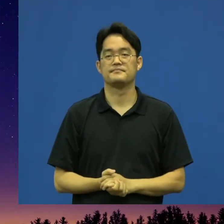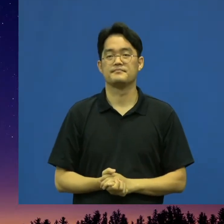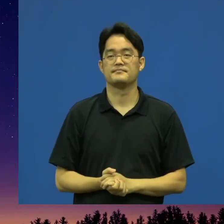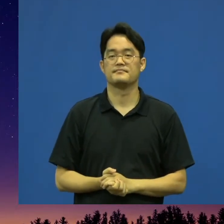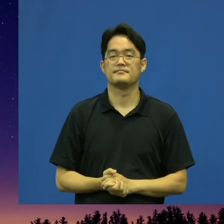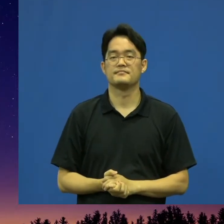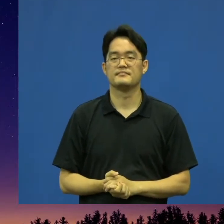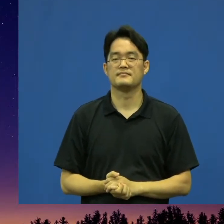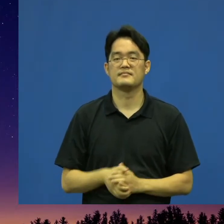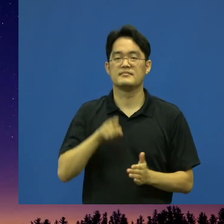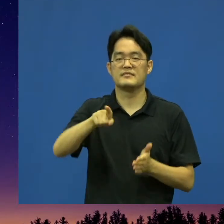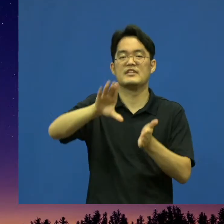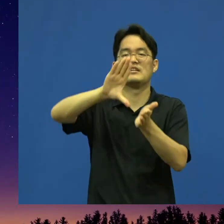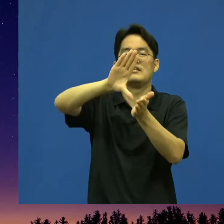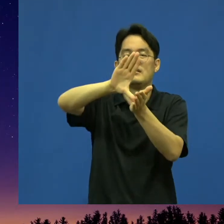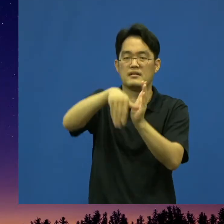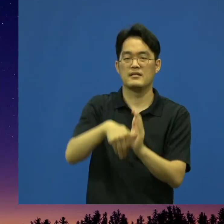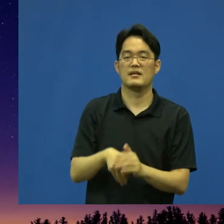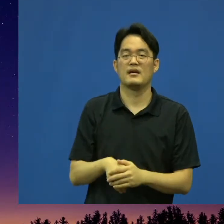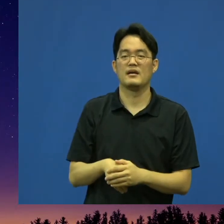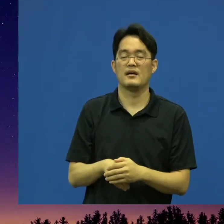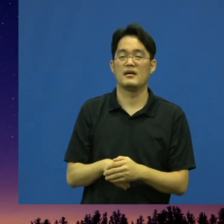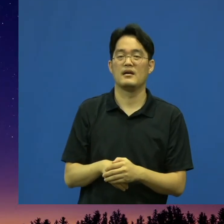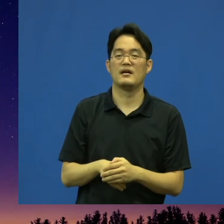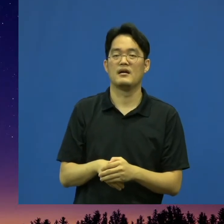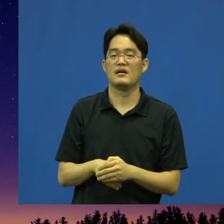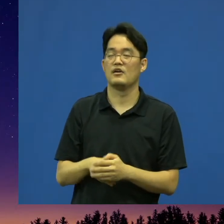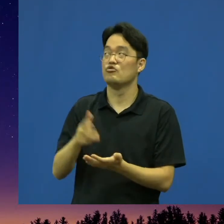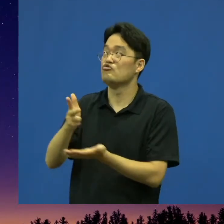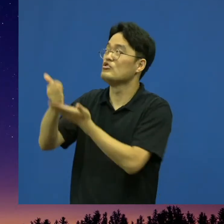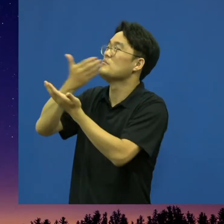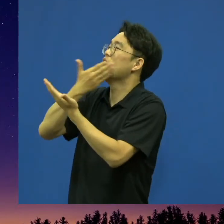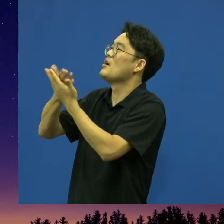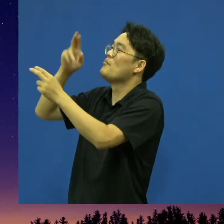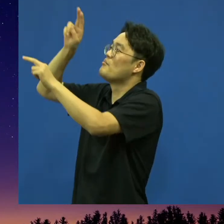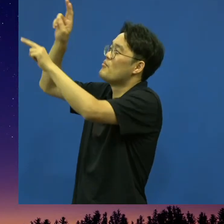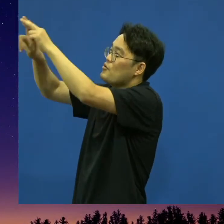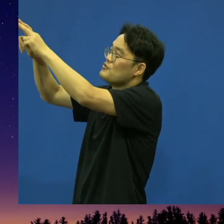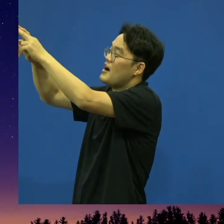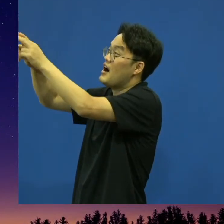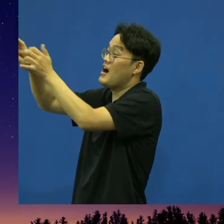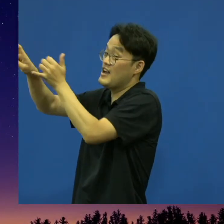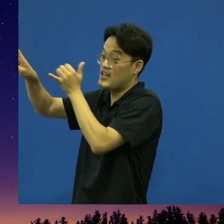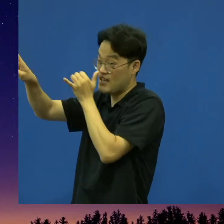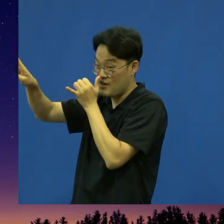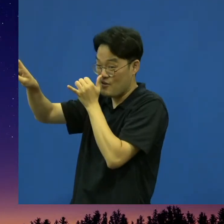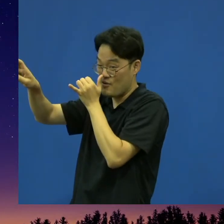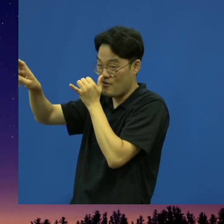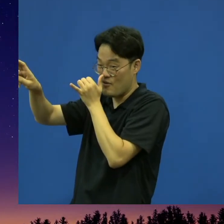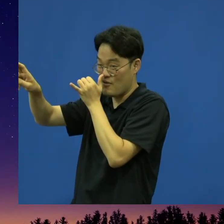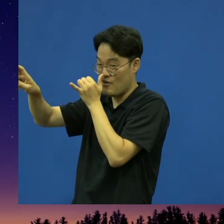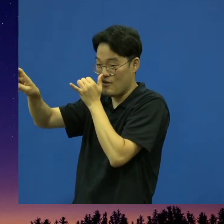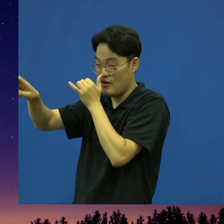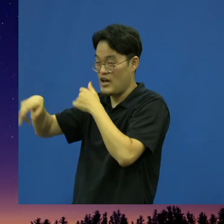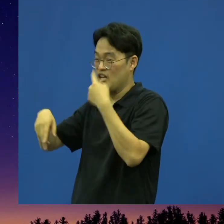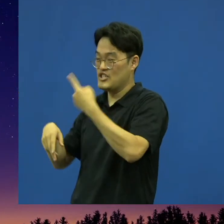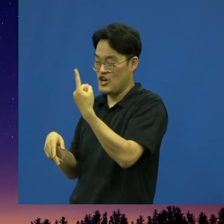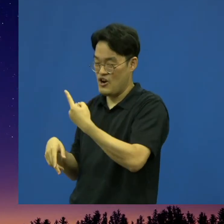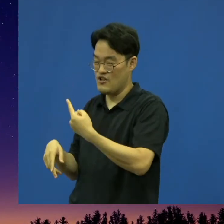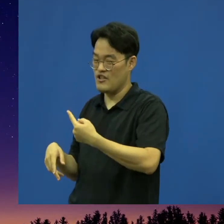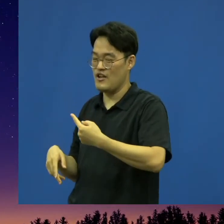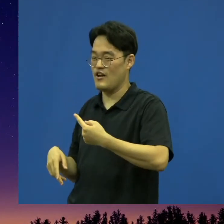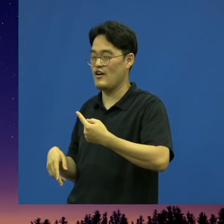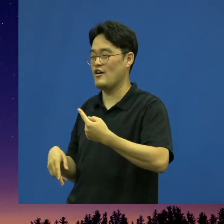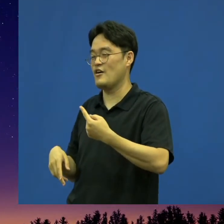11절에 보면 주님의 그 보좌가 보이고, 그죠? 무수한 천천과 만만의 천사들이 등장한